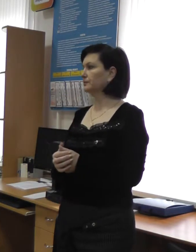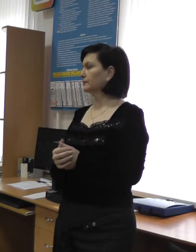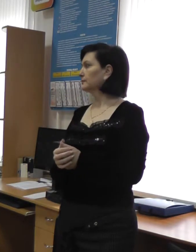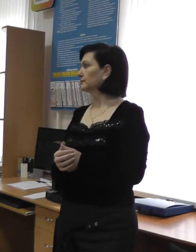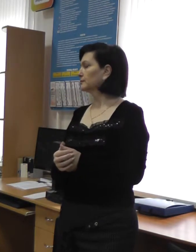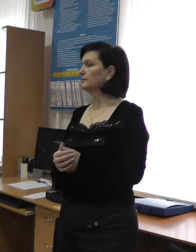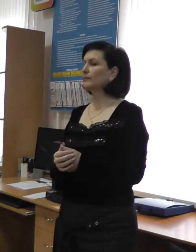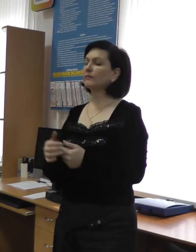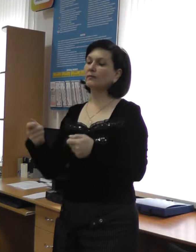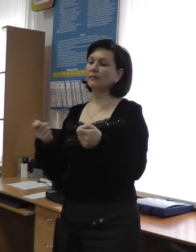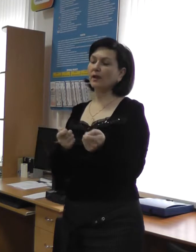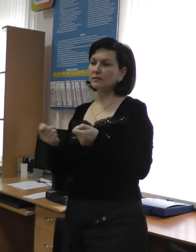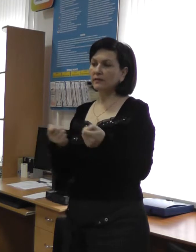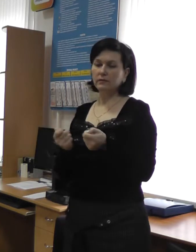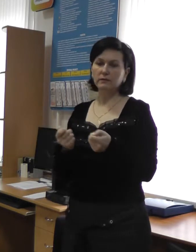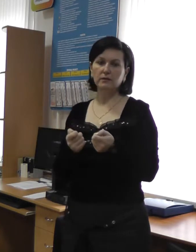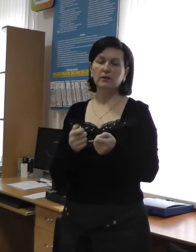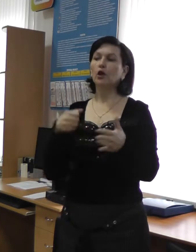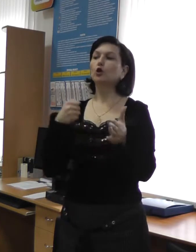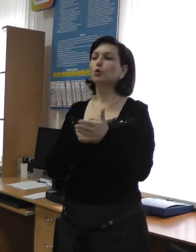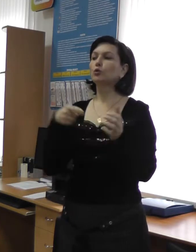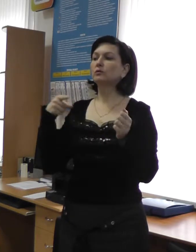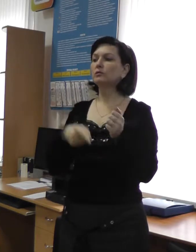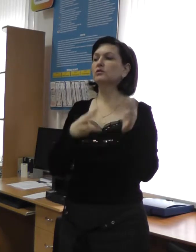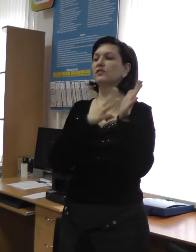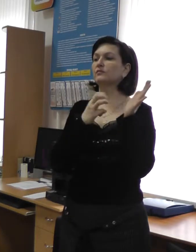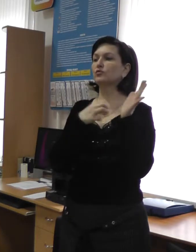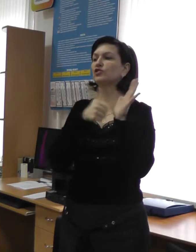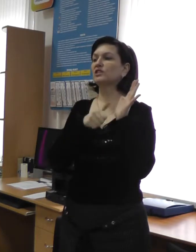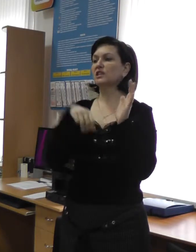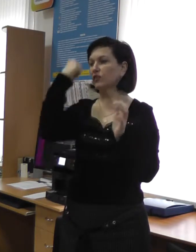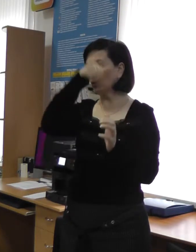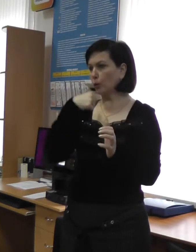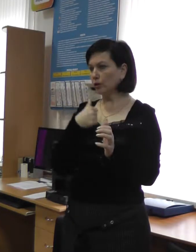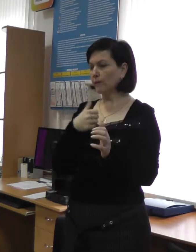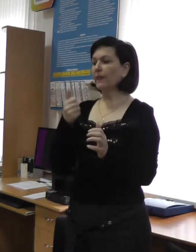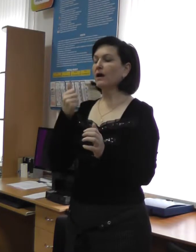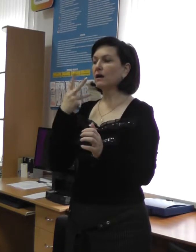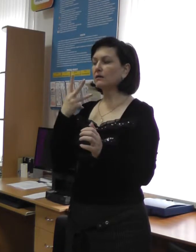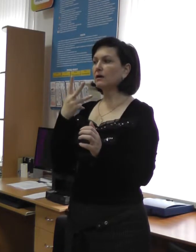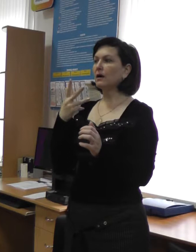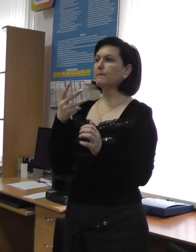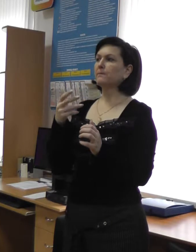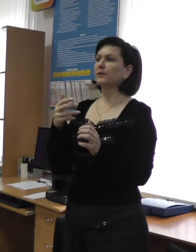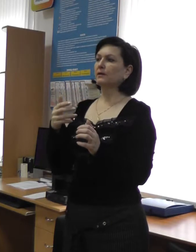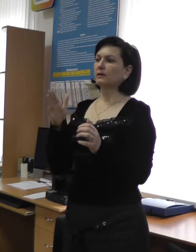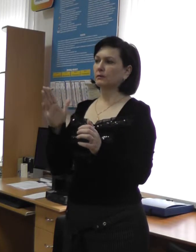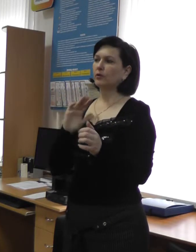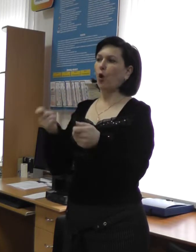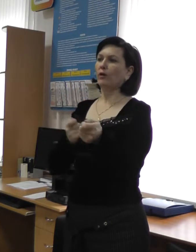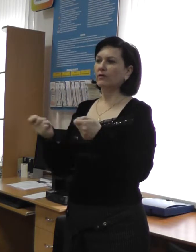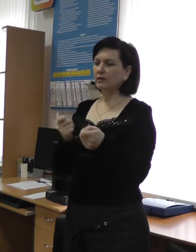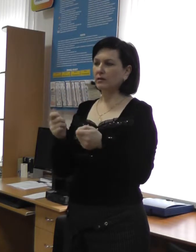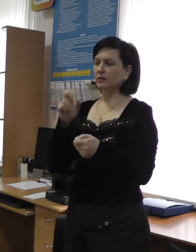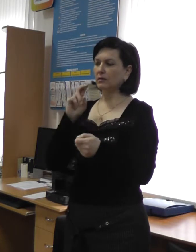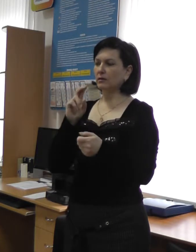Он заведовал этими ресторациями до 1860 года, когда начался период управления КМВ